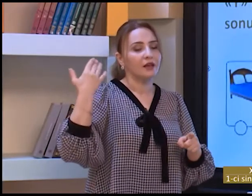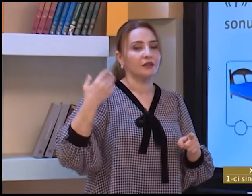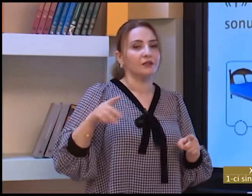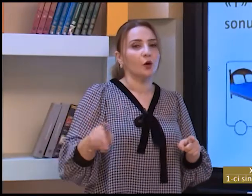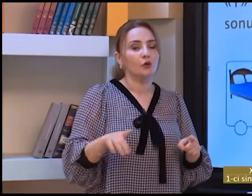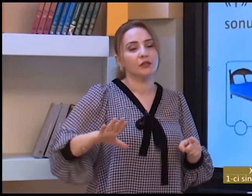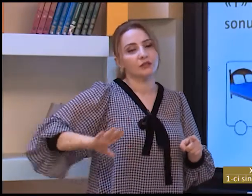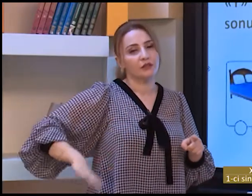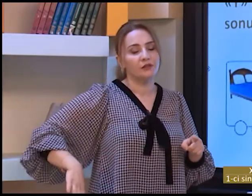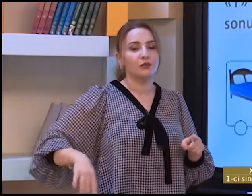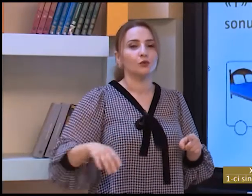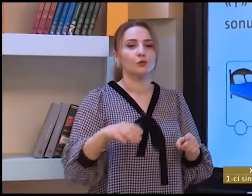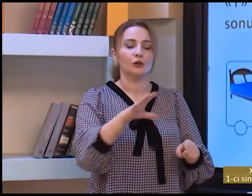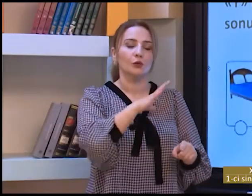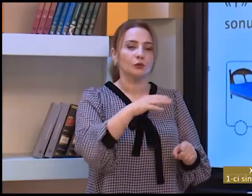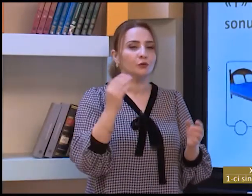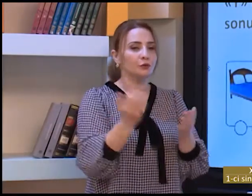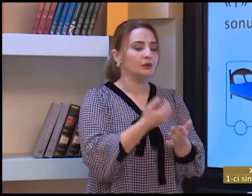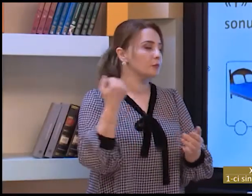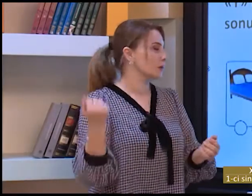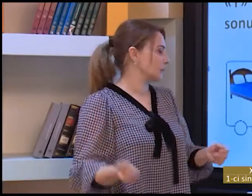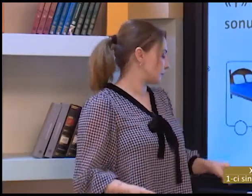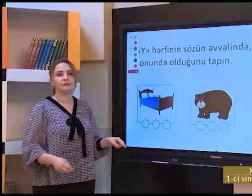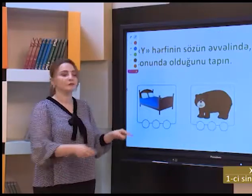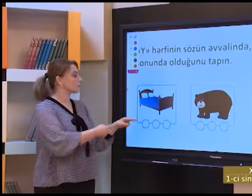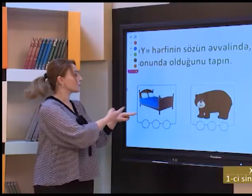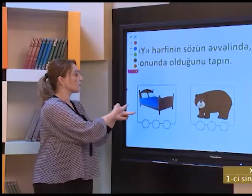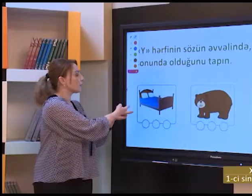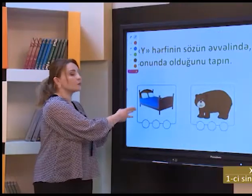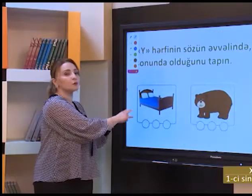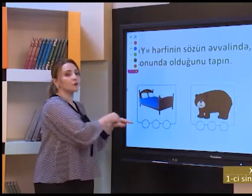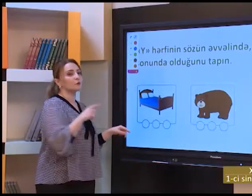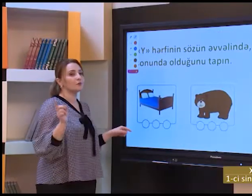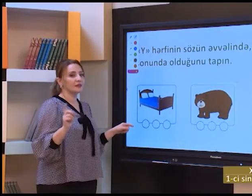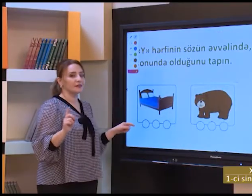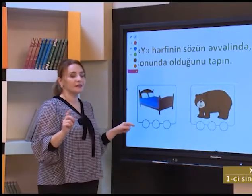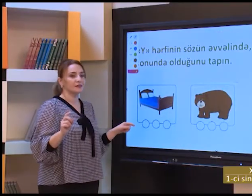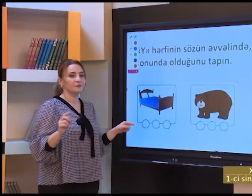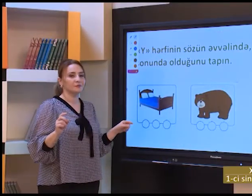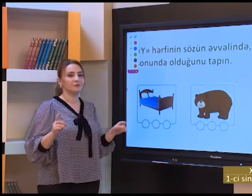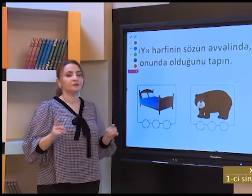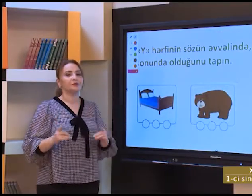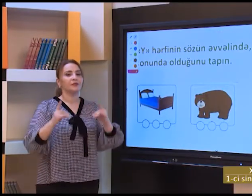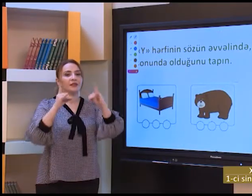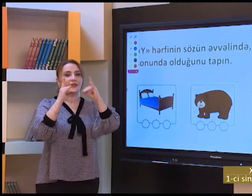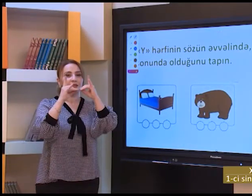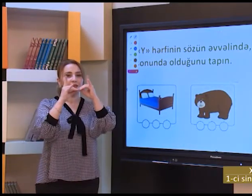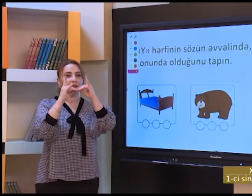əvvəlində, ortasında və sonunda olduğunu tapaq. Bu nədir? Yataq.